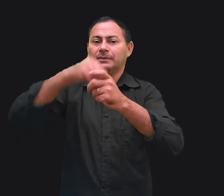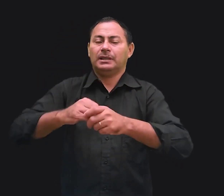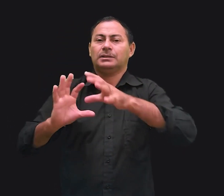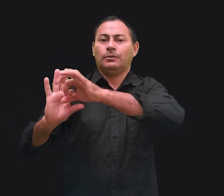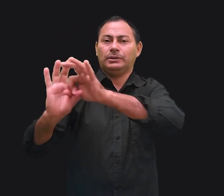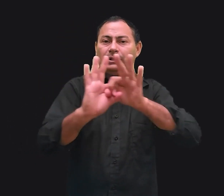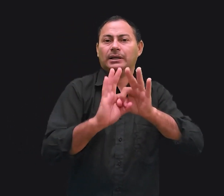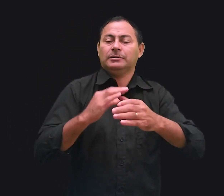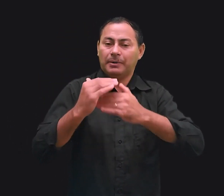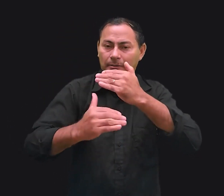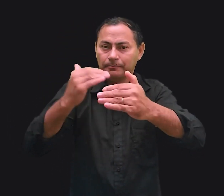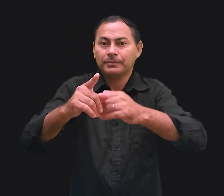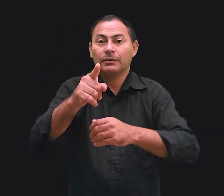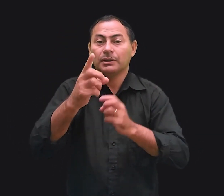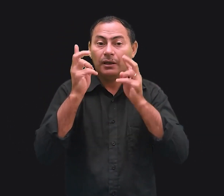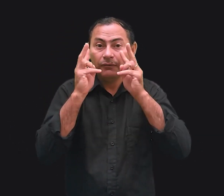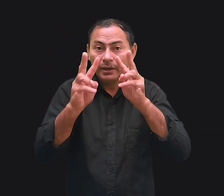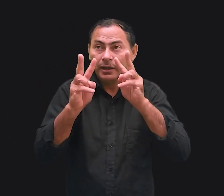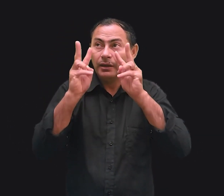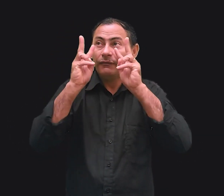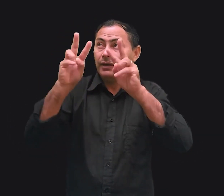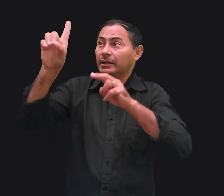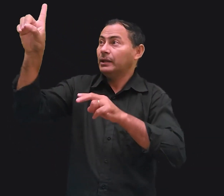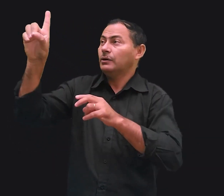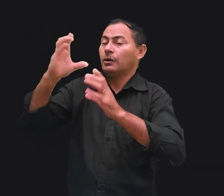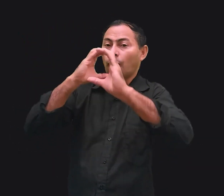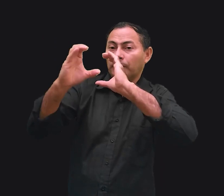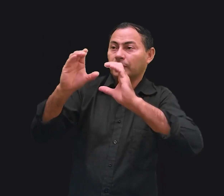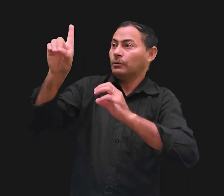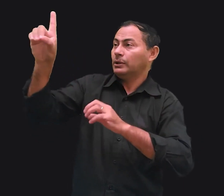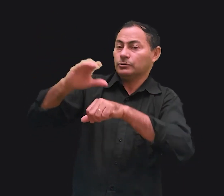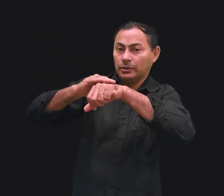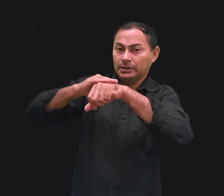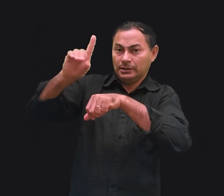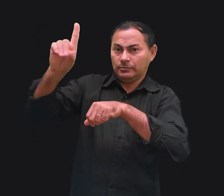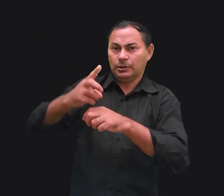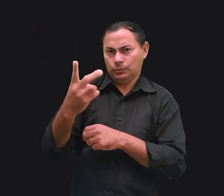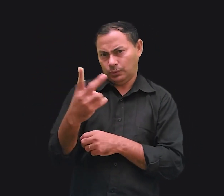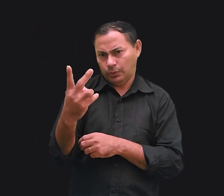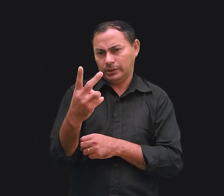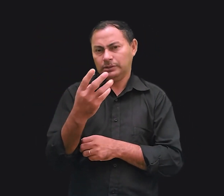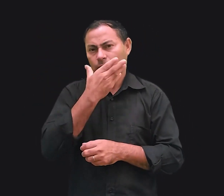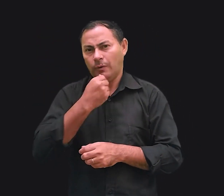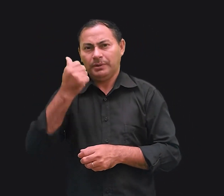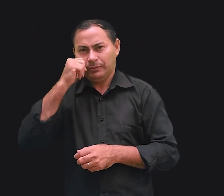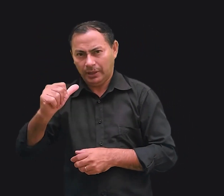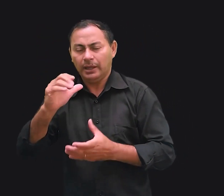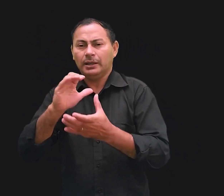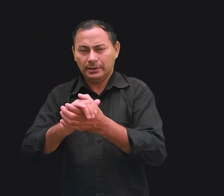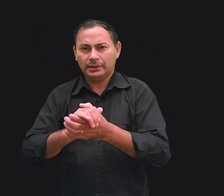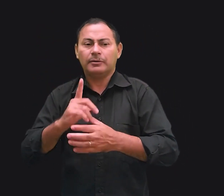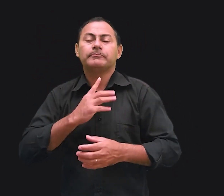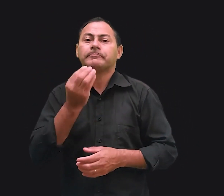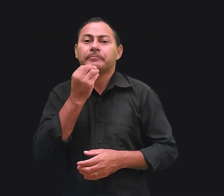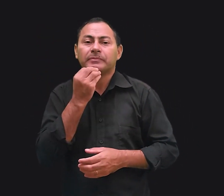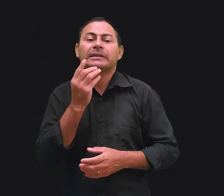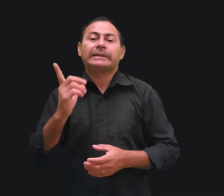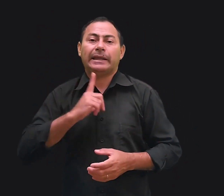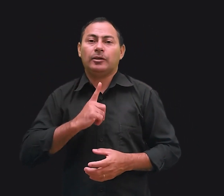crescimento dessa unidade. Se você olhar para cima e se comunicar com Deus, os dois, marido e mulher, terão a chance de